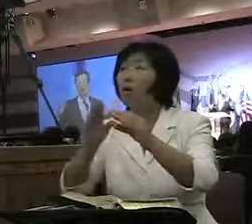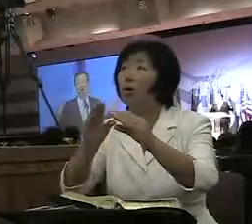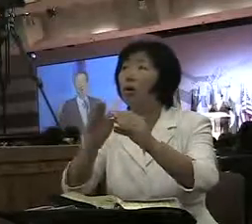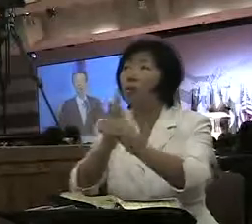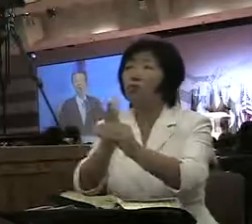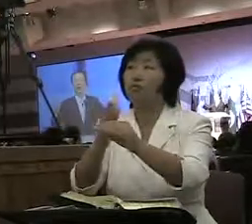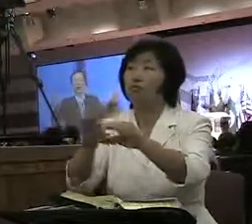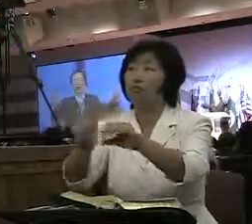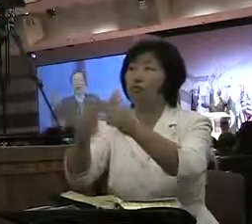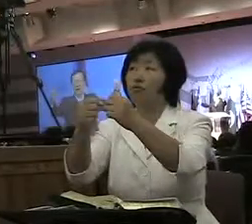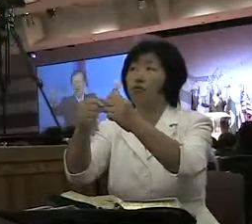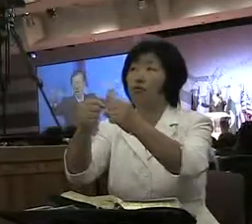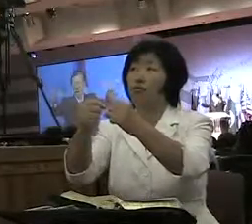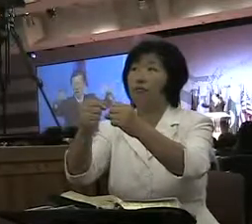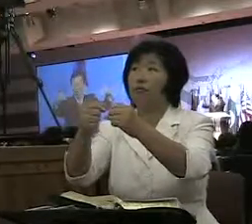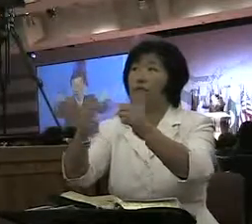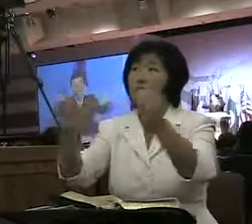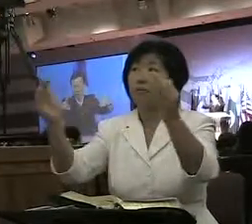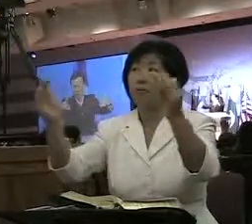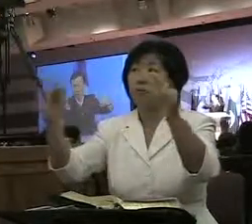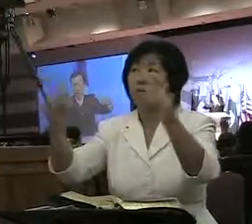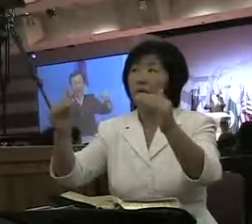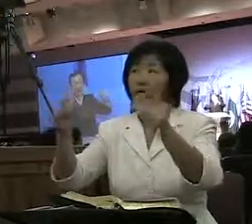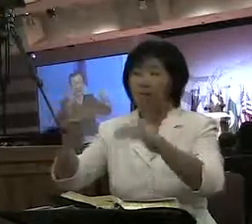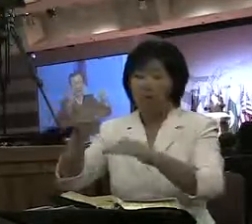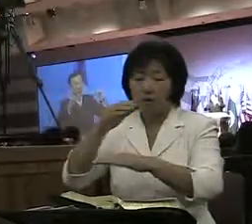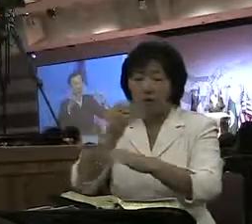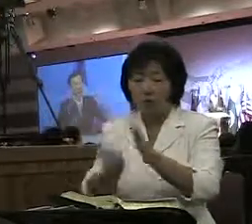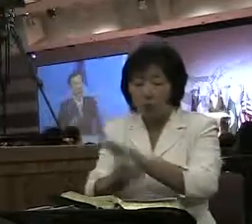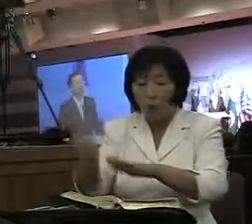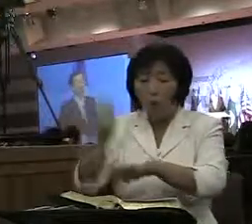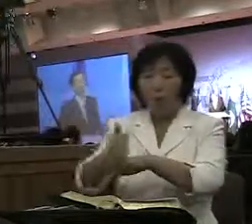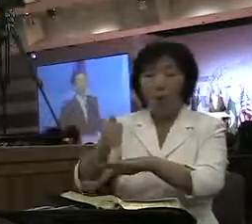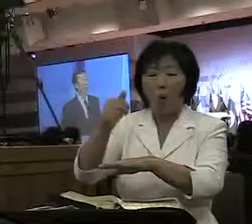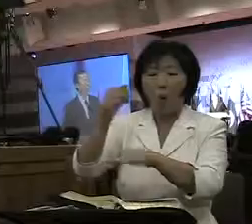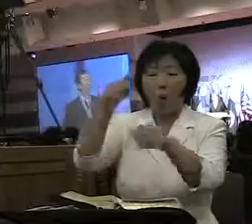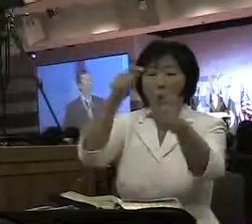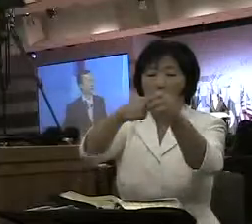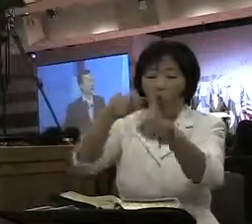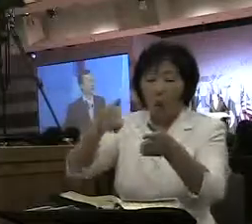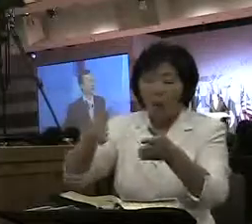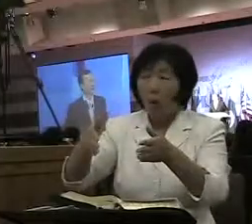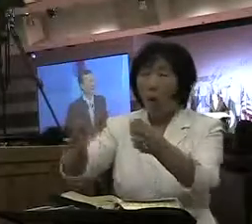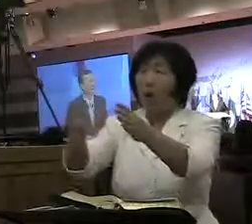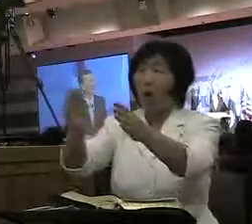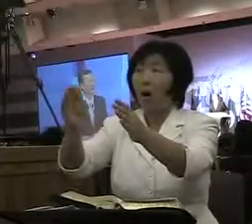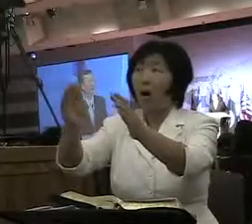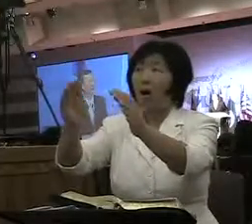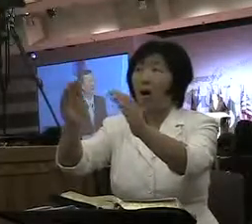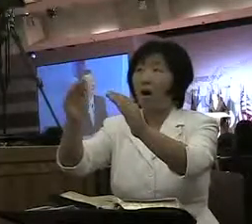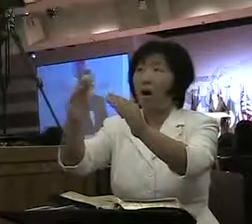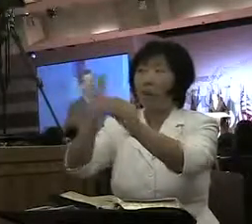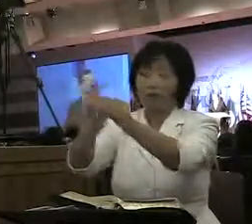가장 성공리에 가다가 꺾여지는 그때가 우시야가 죽었던 해입니다.